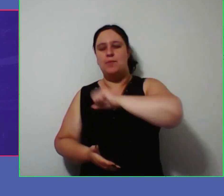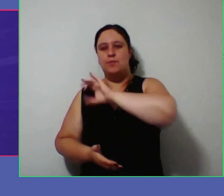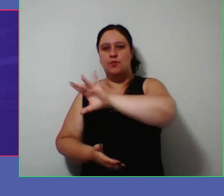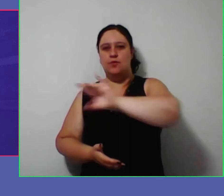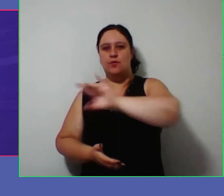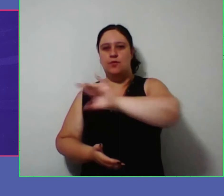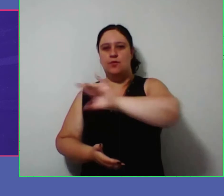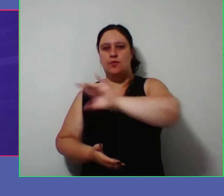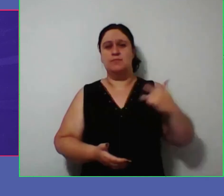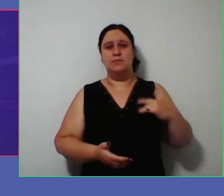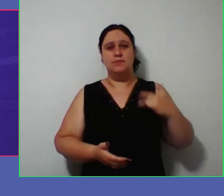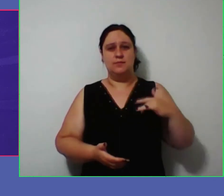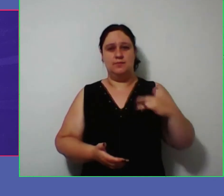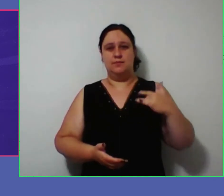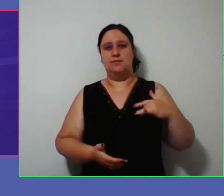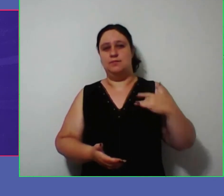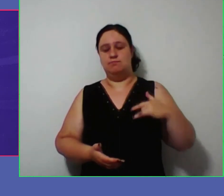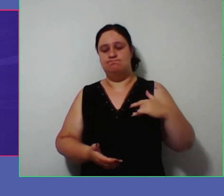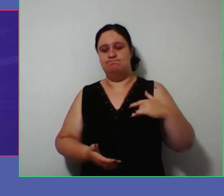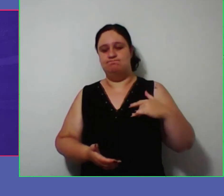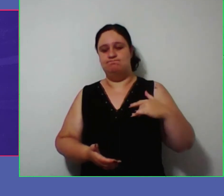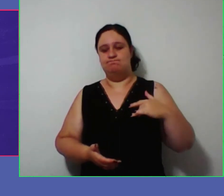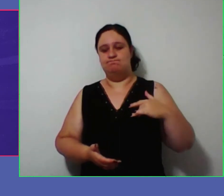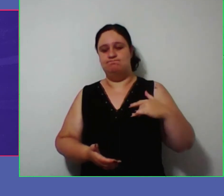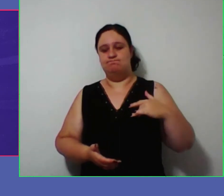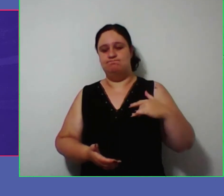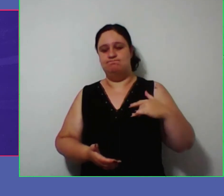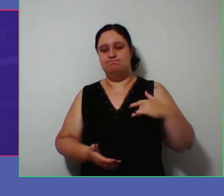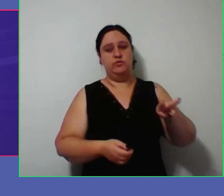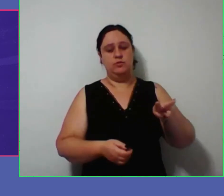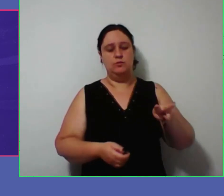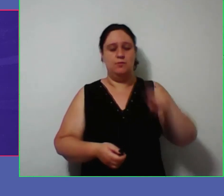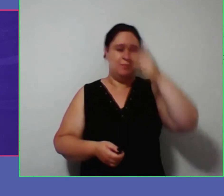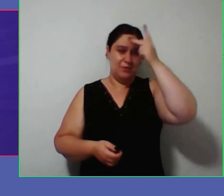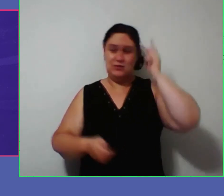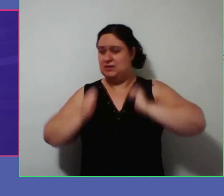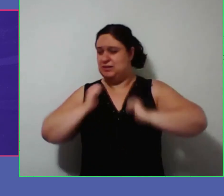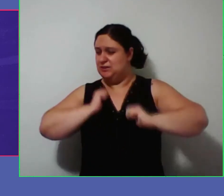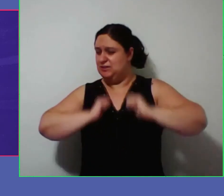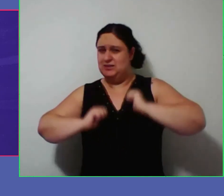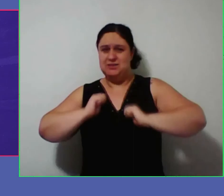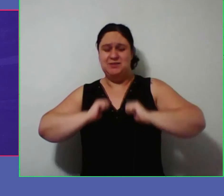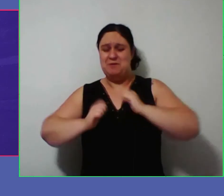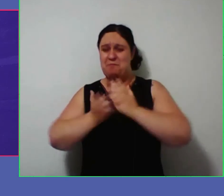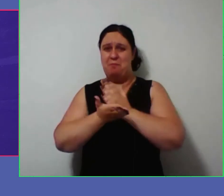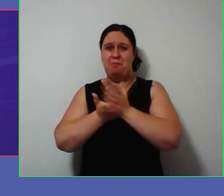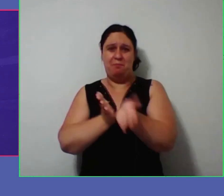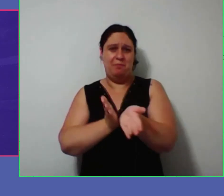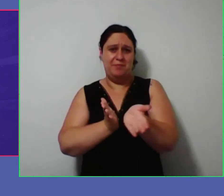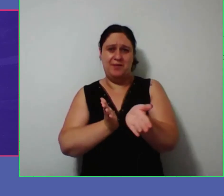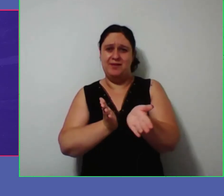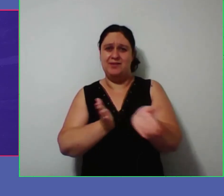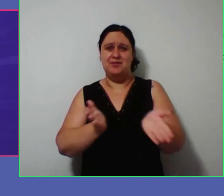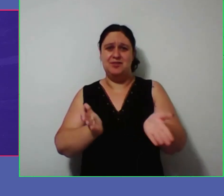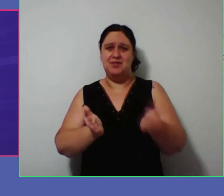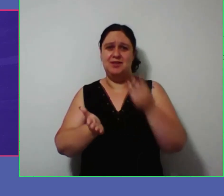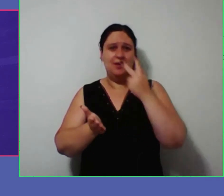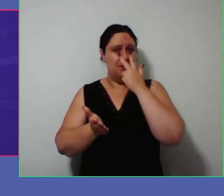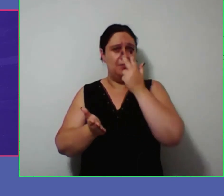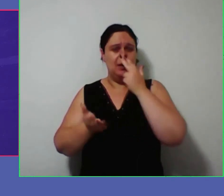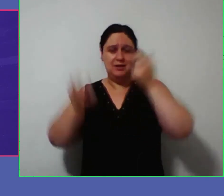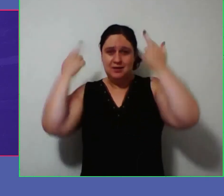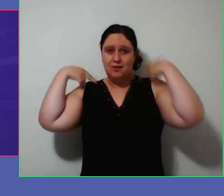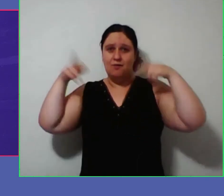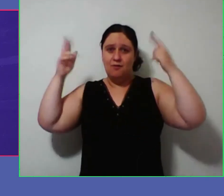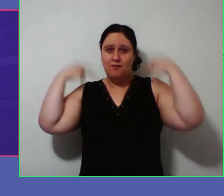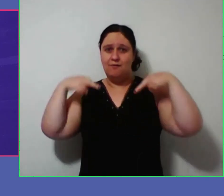ele viu como que estavam aflitas, exaustas, como ovelhas que não têm pastor. Irmãos, nós precisamos também